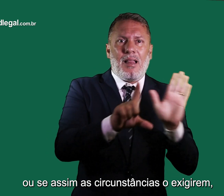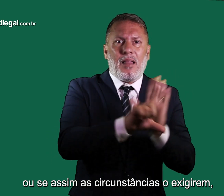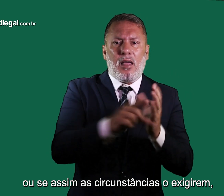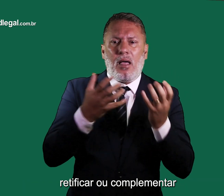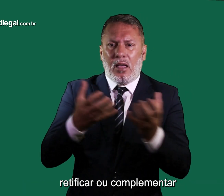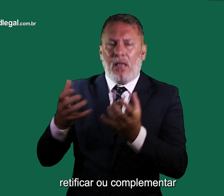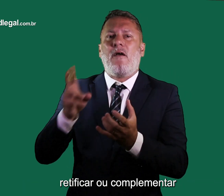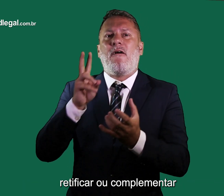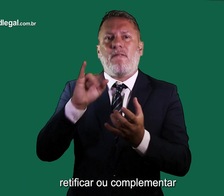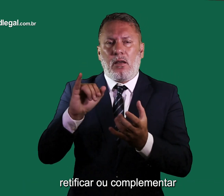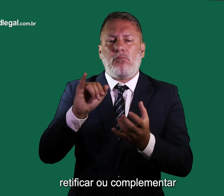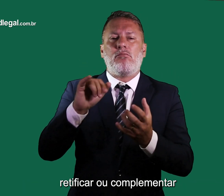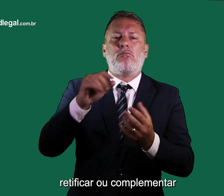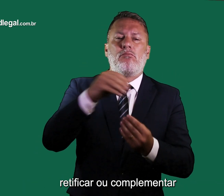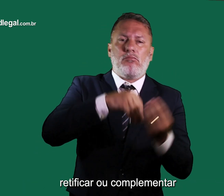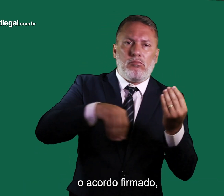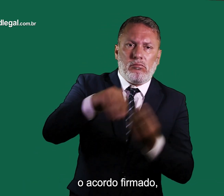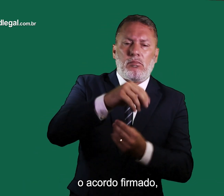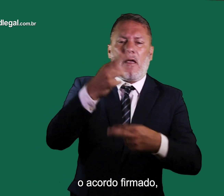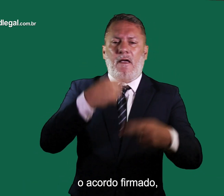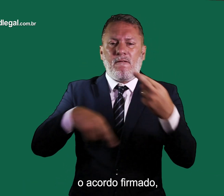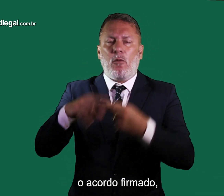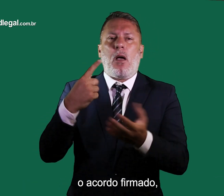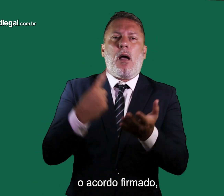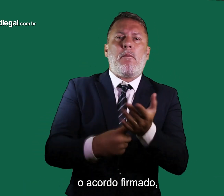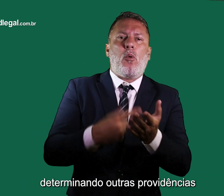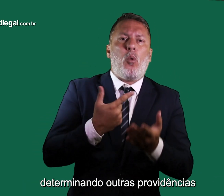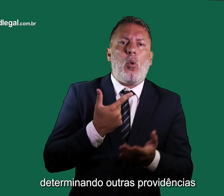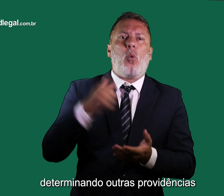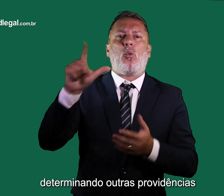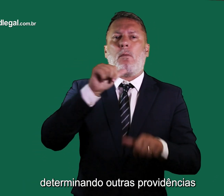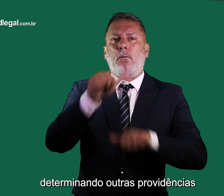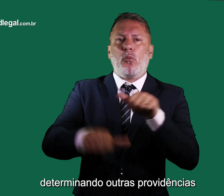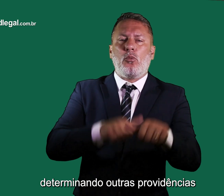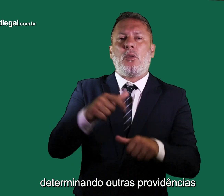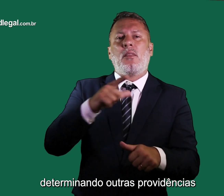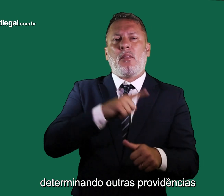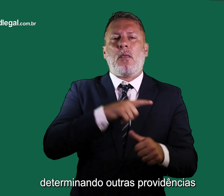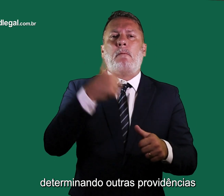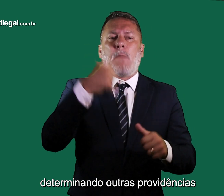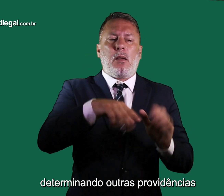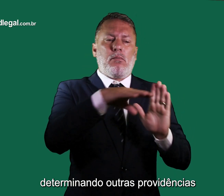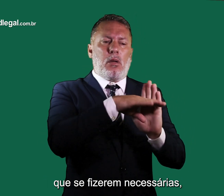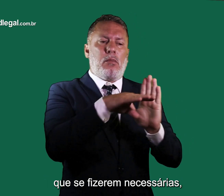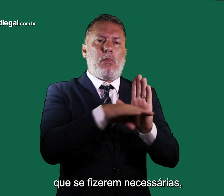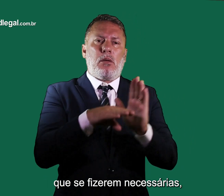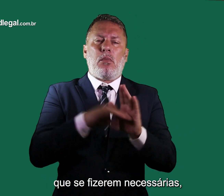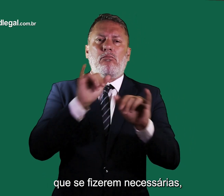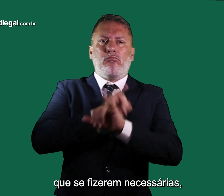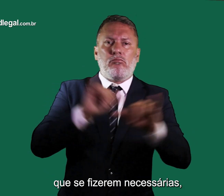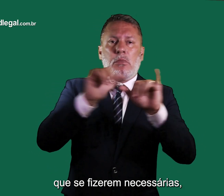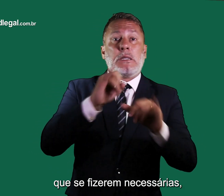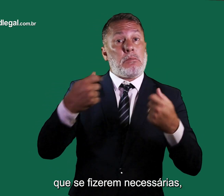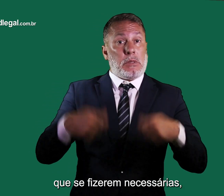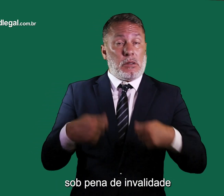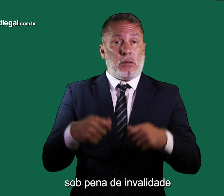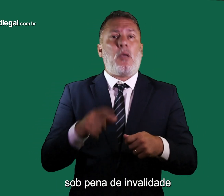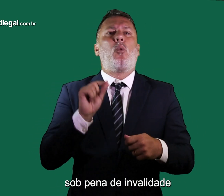exigirem, retificar ou complementar o acordo firmado, determinando outras providências que se fizerem necessárias, sob pena